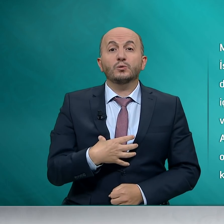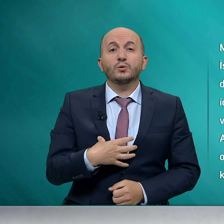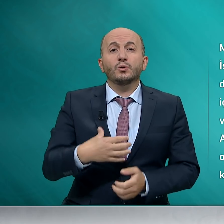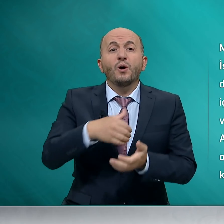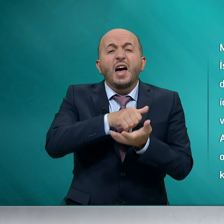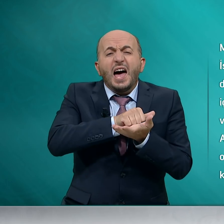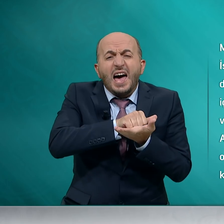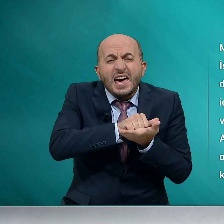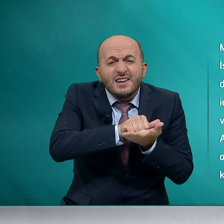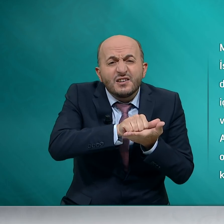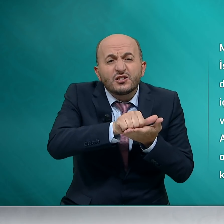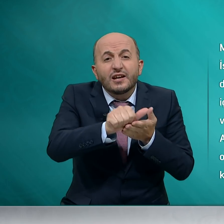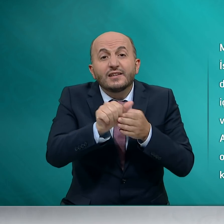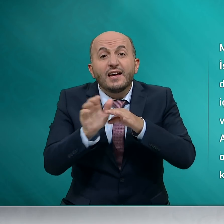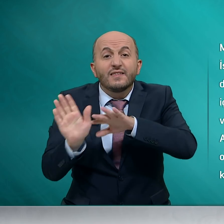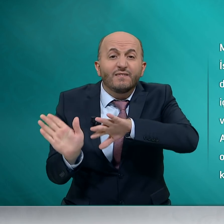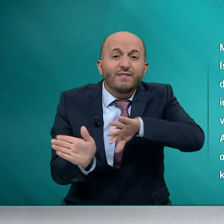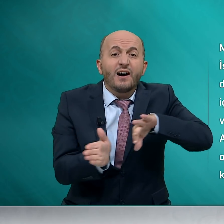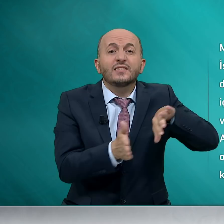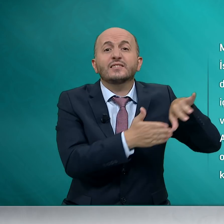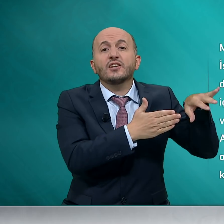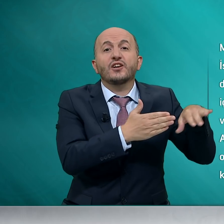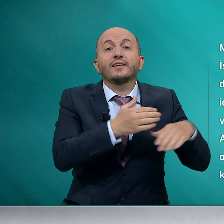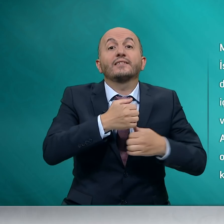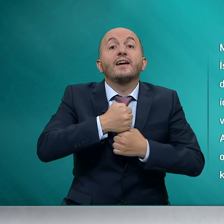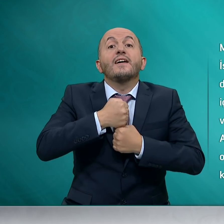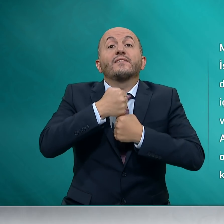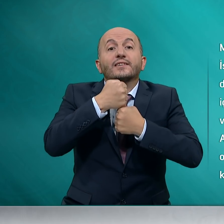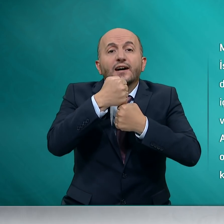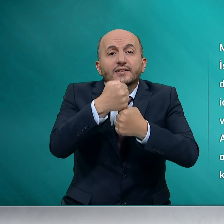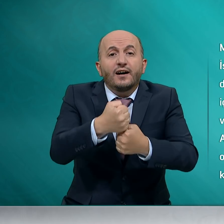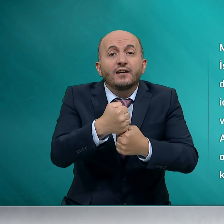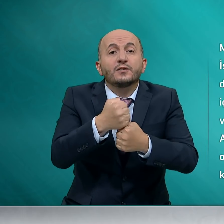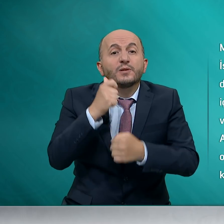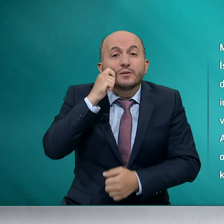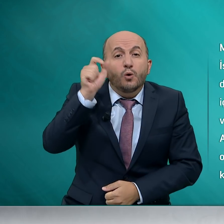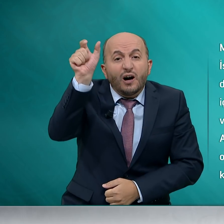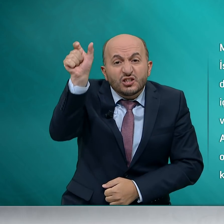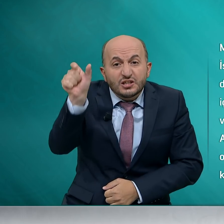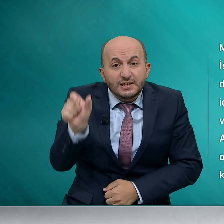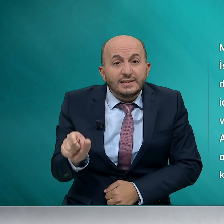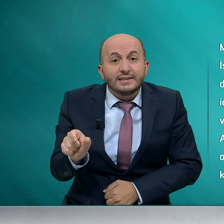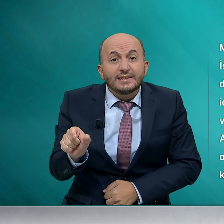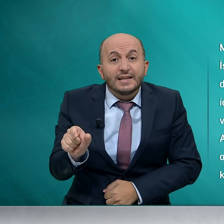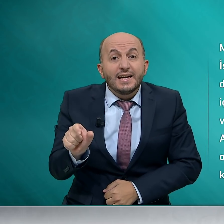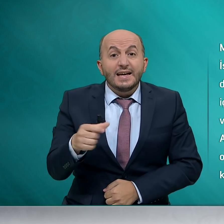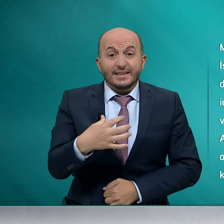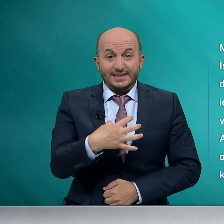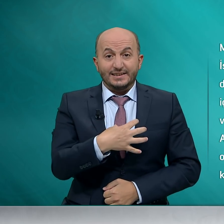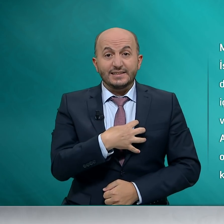olduğu her şeyden vazgeçen fedakar bir muhacirin,